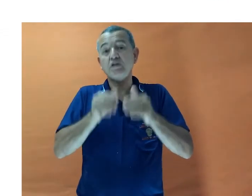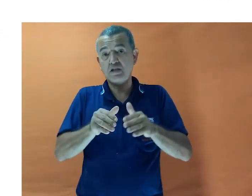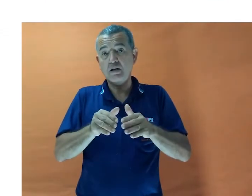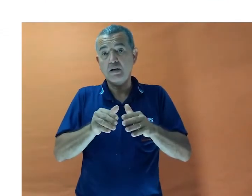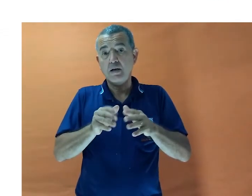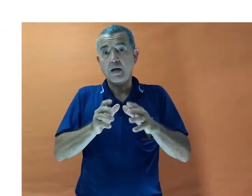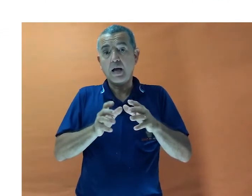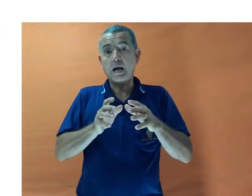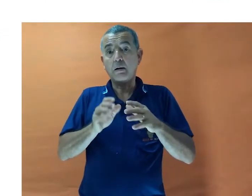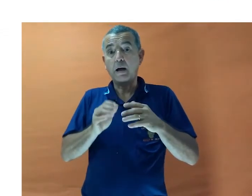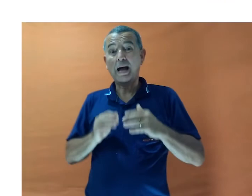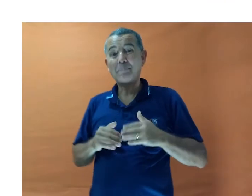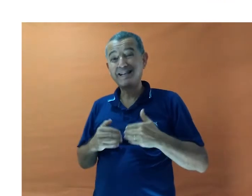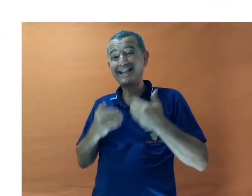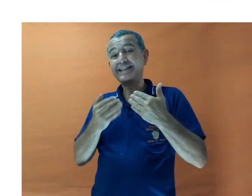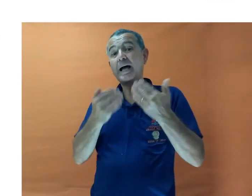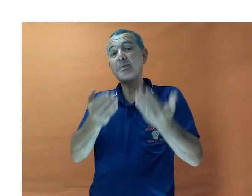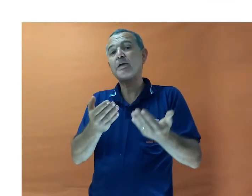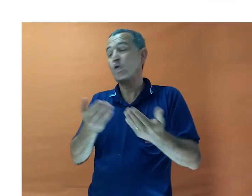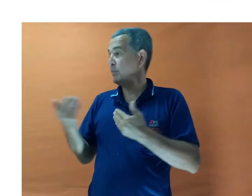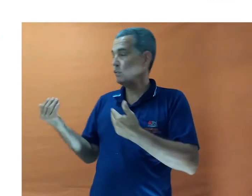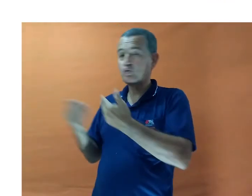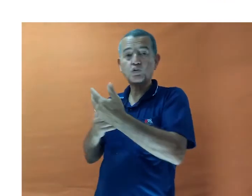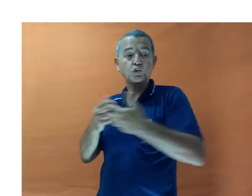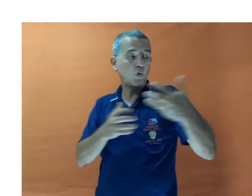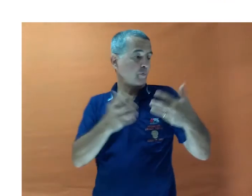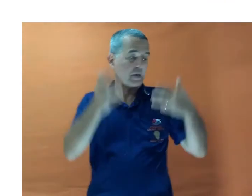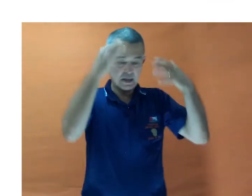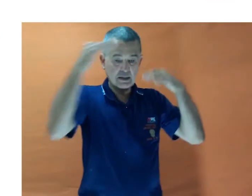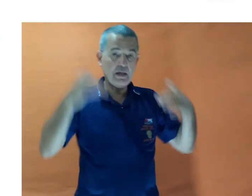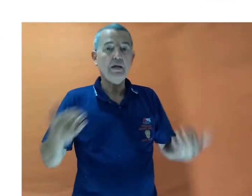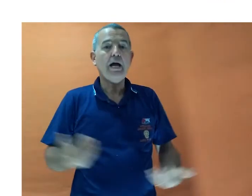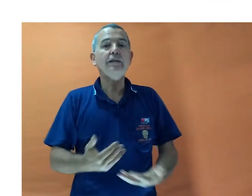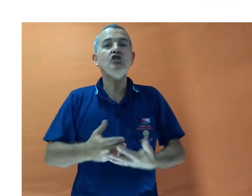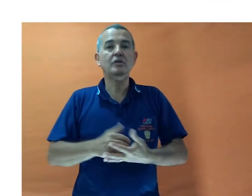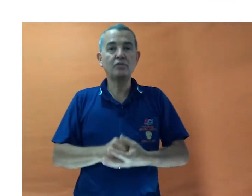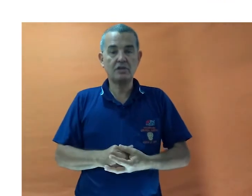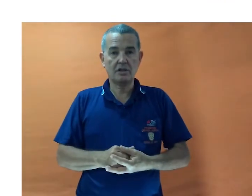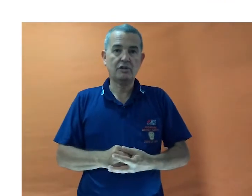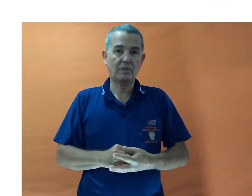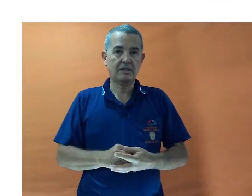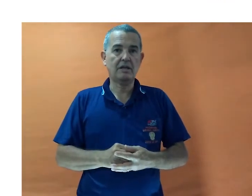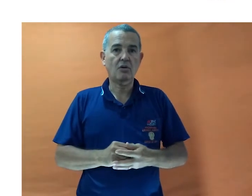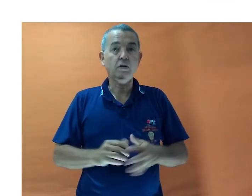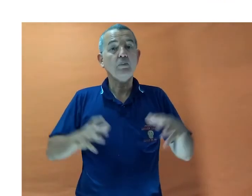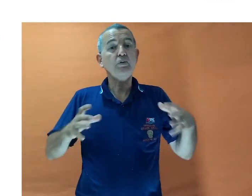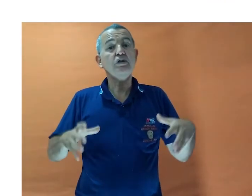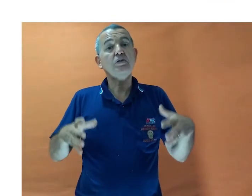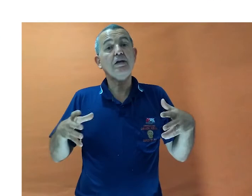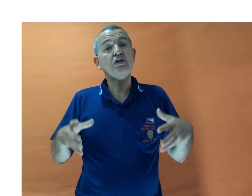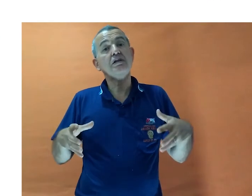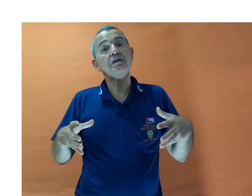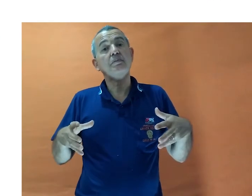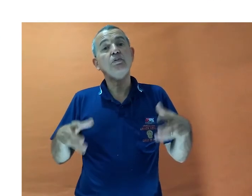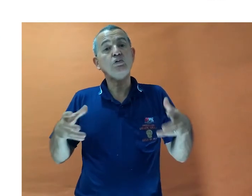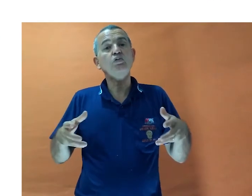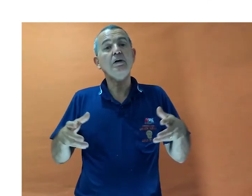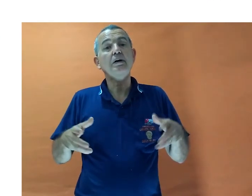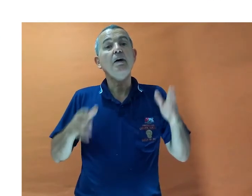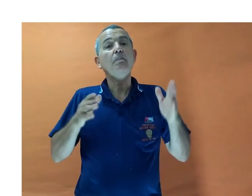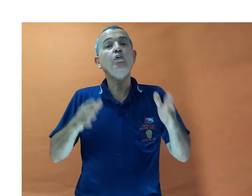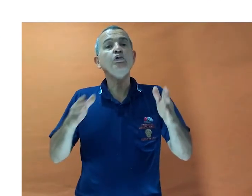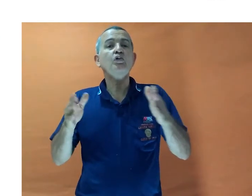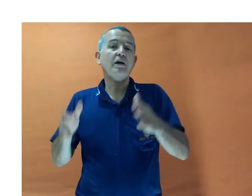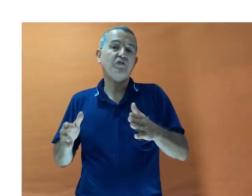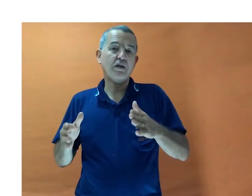ajudarão você a apresentar melhor para o surdo compreender a distribuição espacial. Por isso que a gente